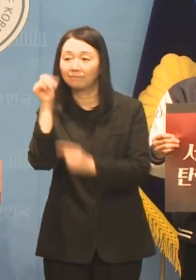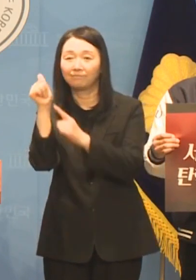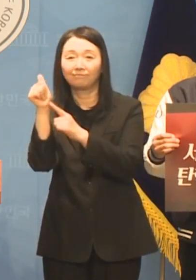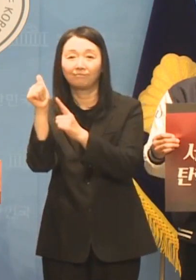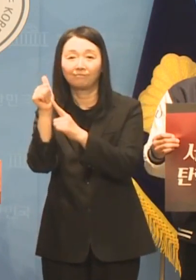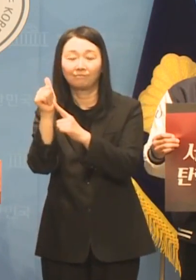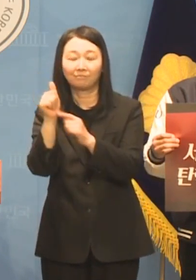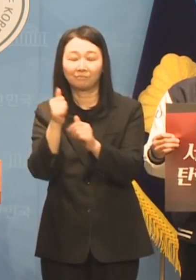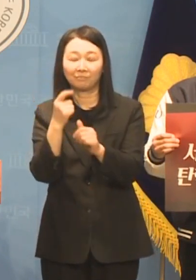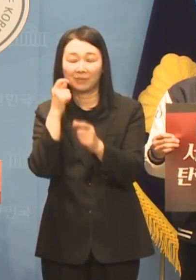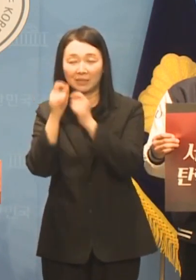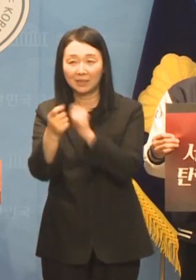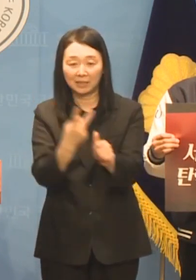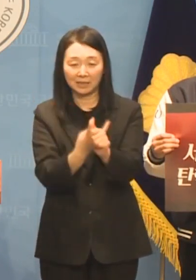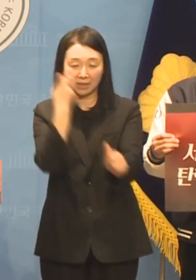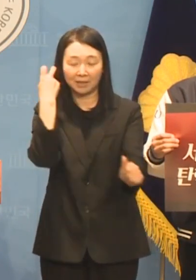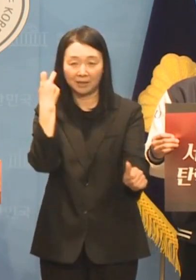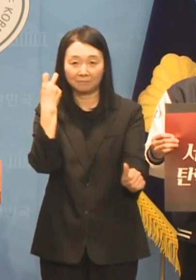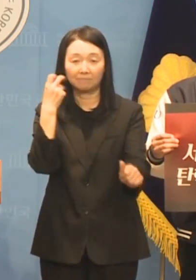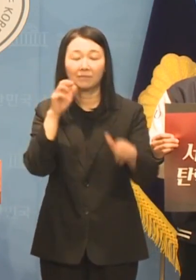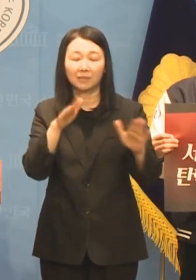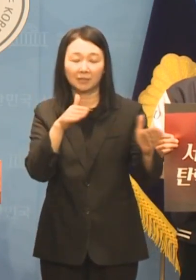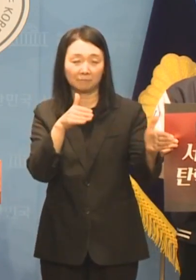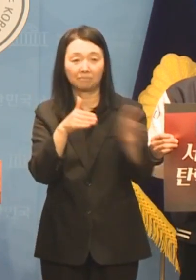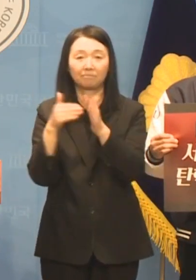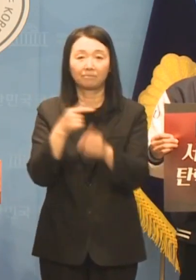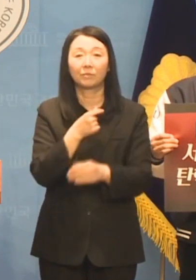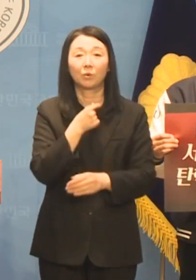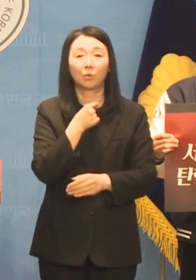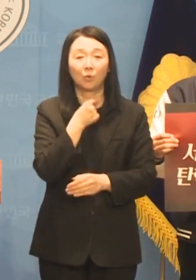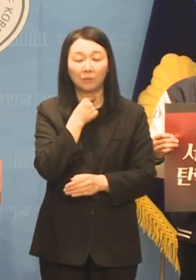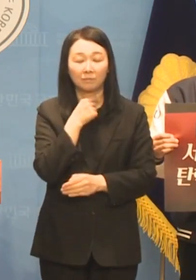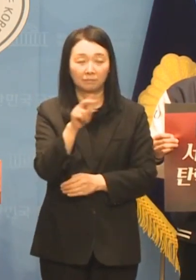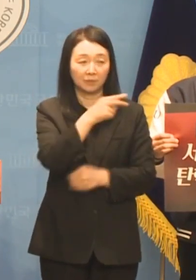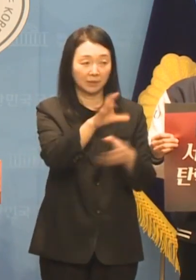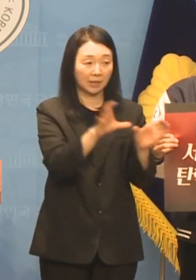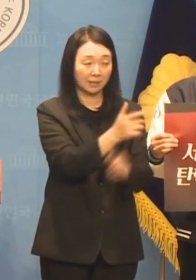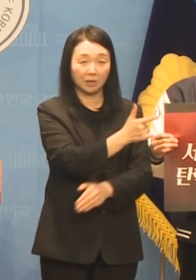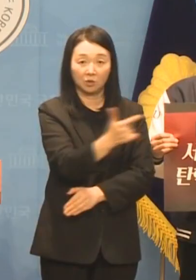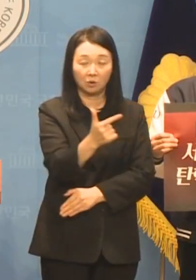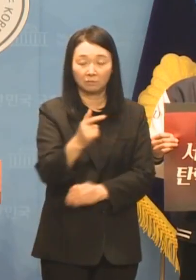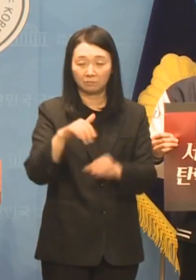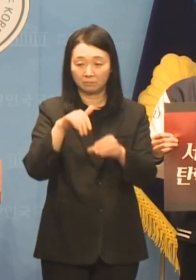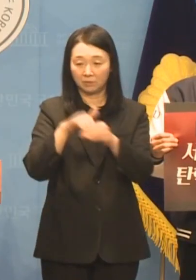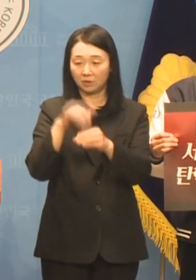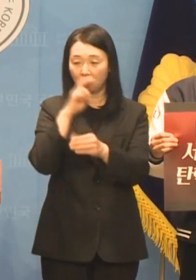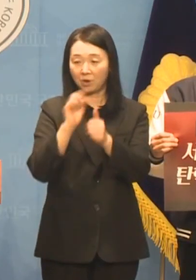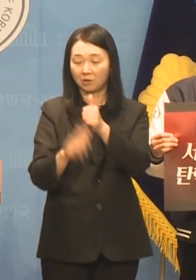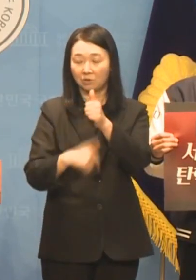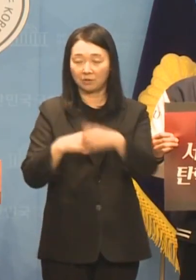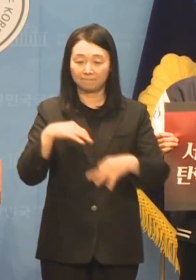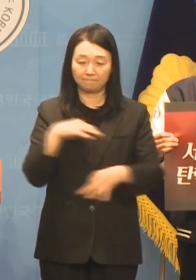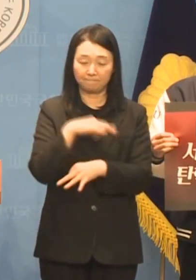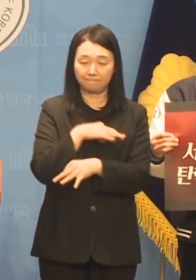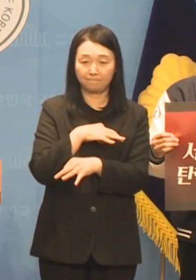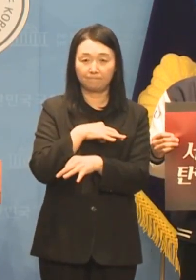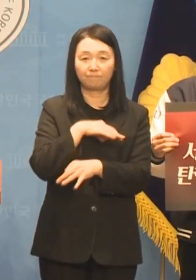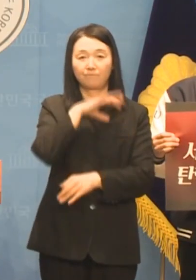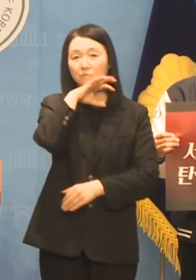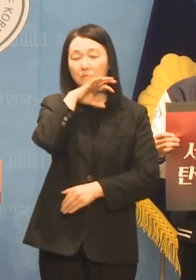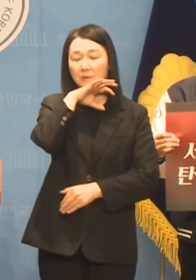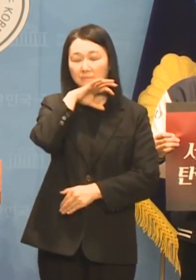사기 탄핵을 신속히 각하시킬 것을 촉구하고 거대 야당과 선관위의 부정부패를 규탄하기